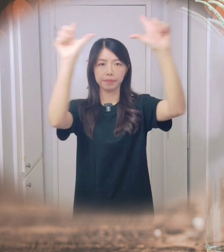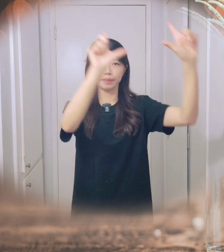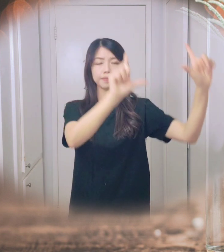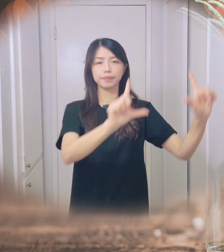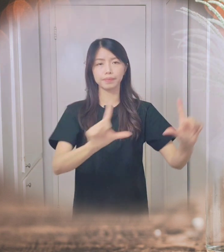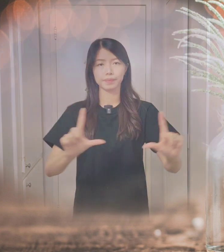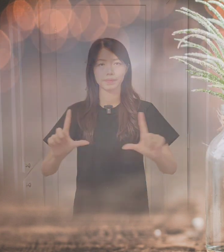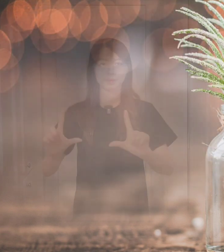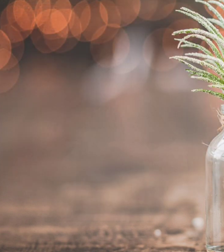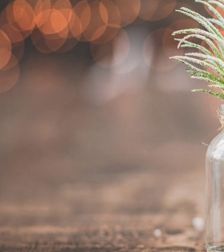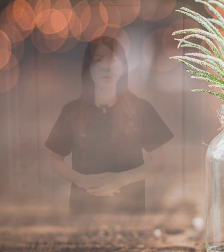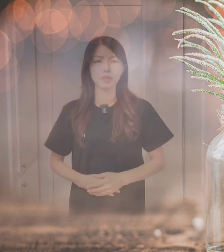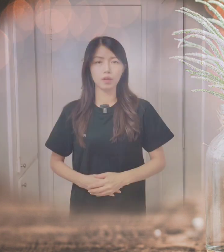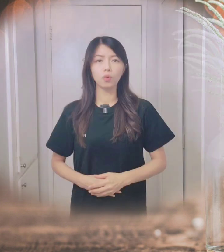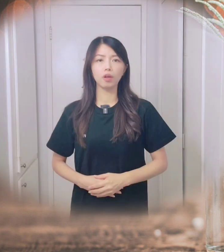삶.